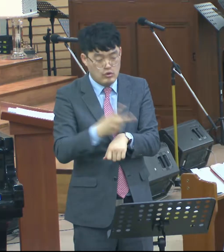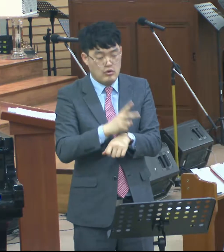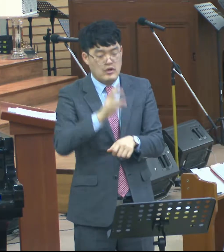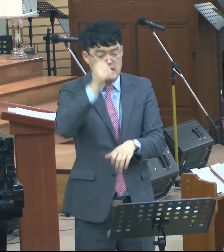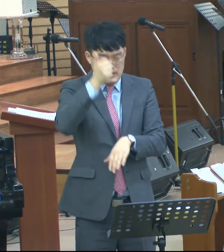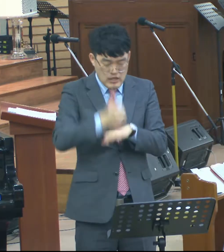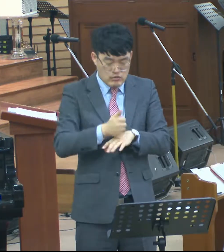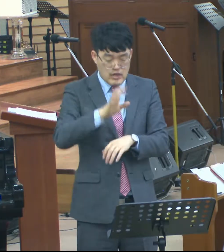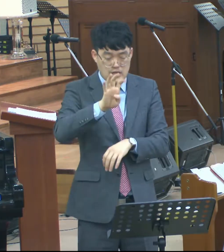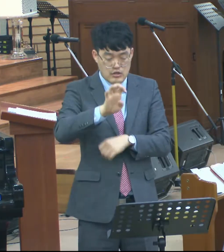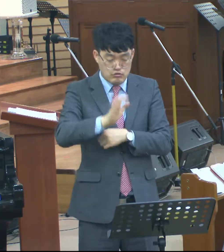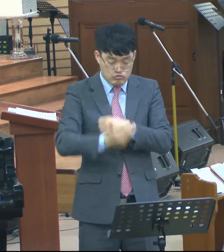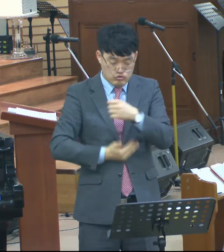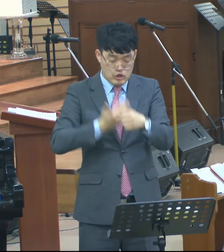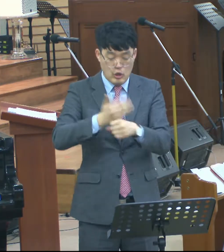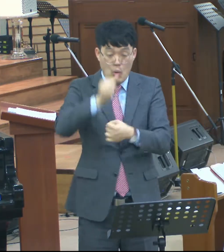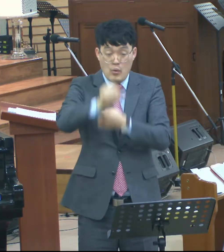이르기까지 산자의 손에 있다가